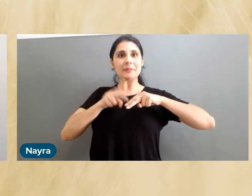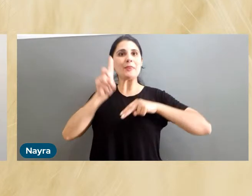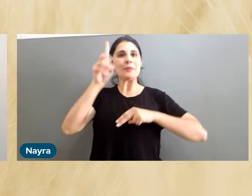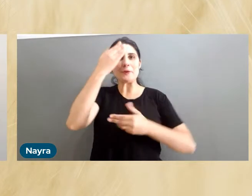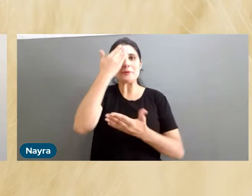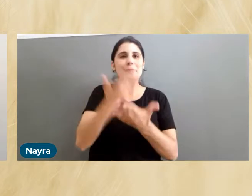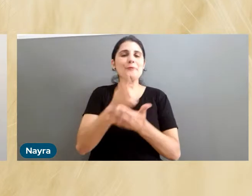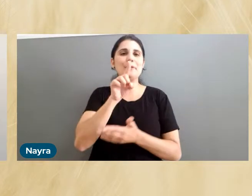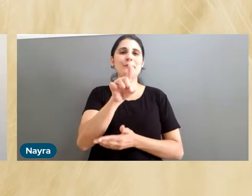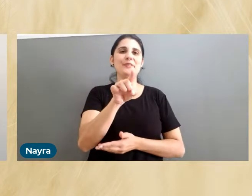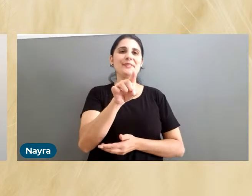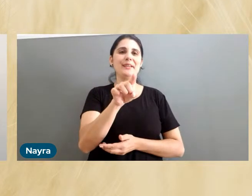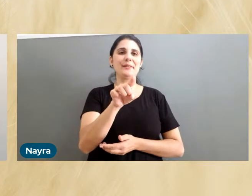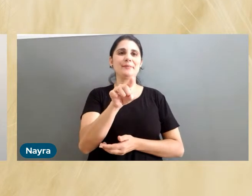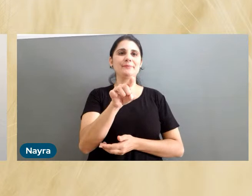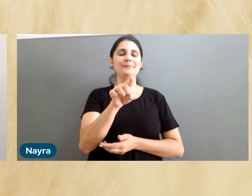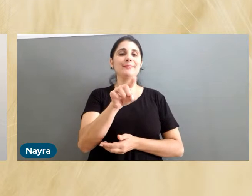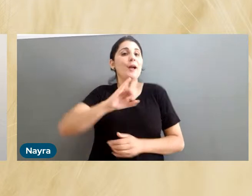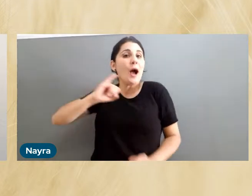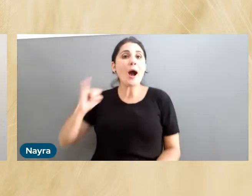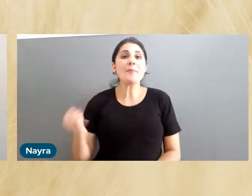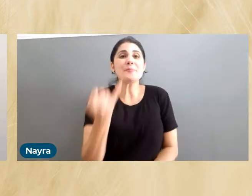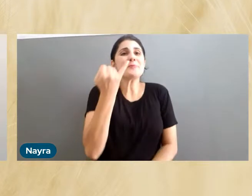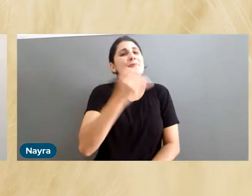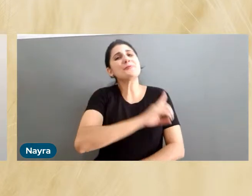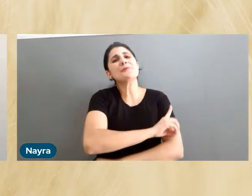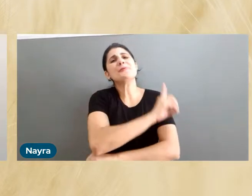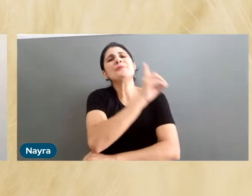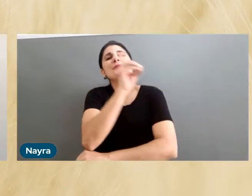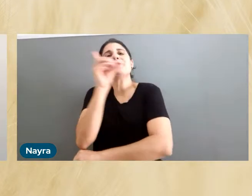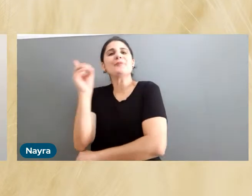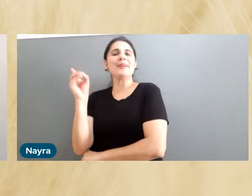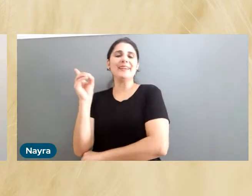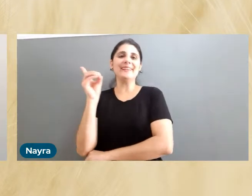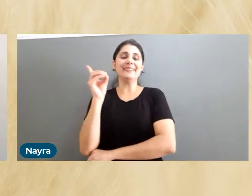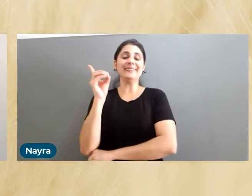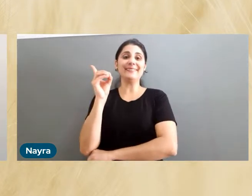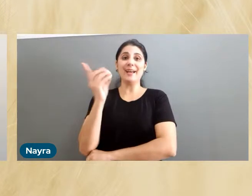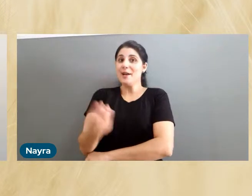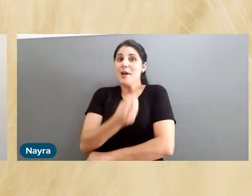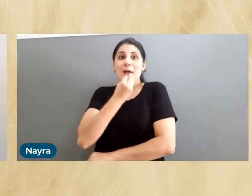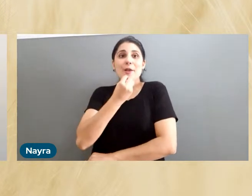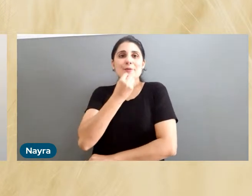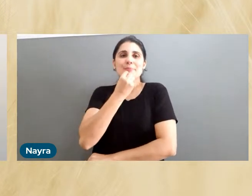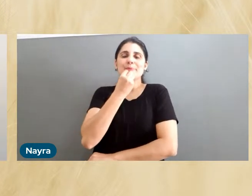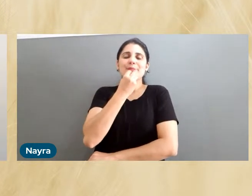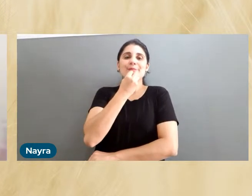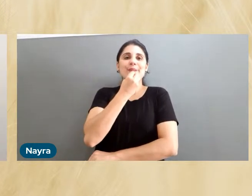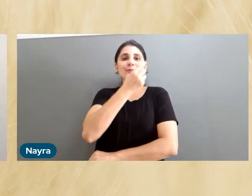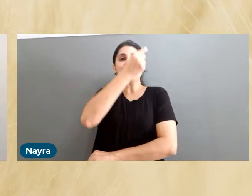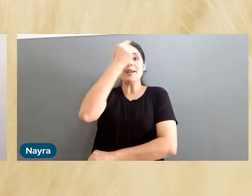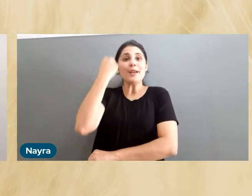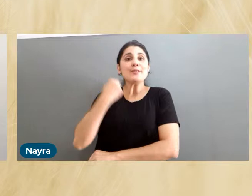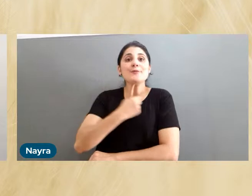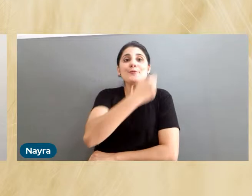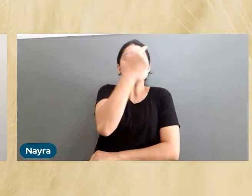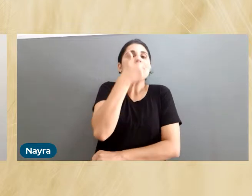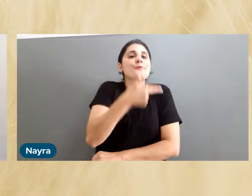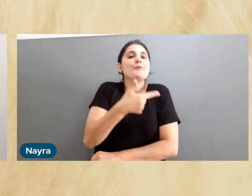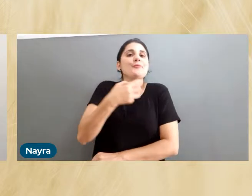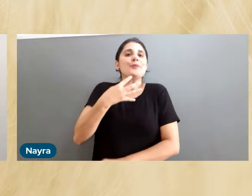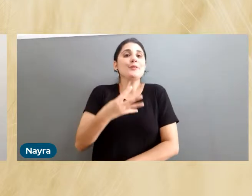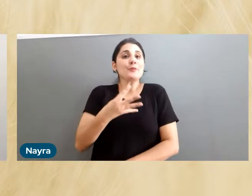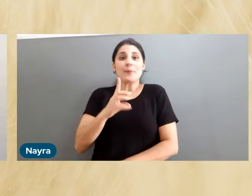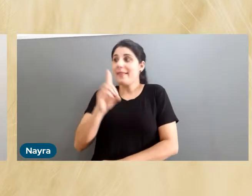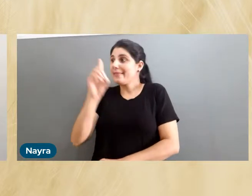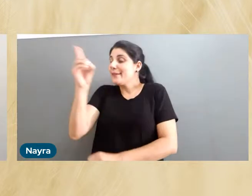confia. Aproveite o dia. Converta essas 24 moedinhas, que são as horas que Deus coloca